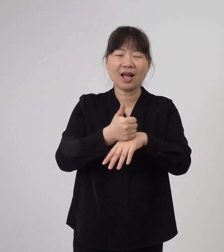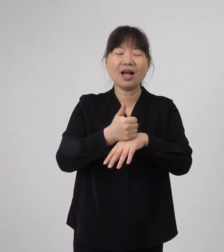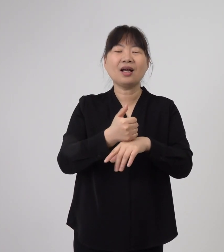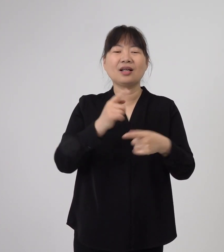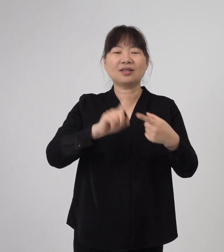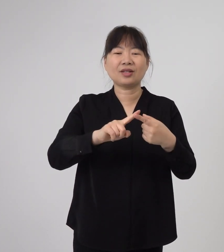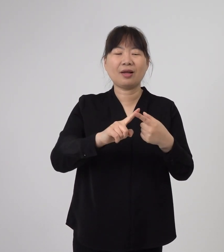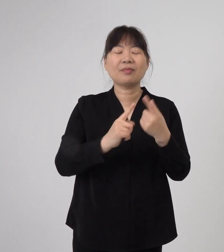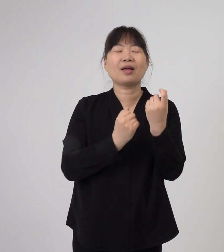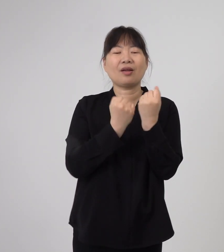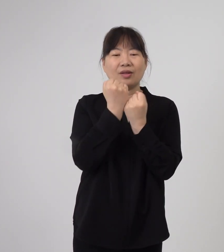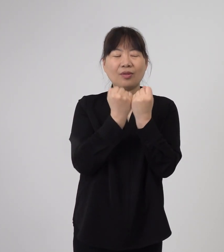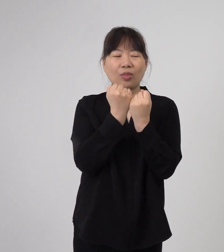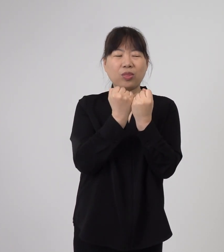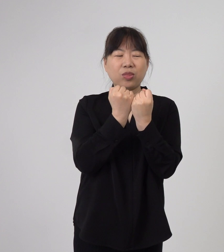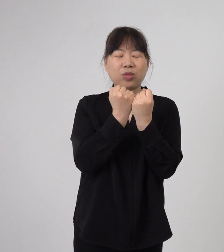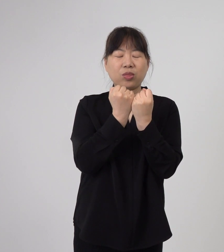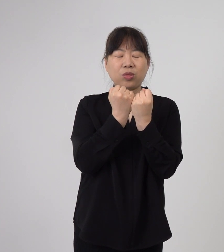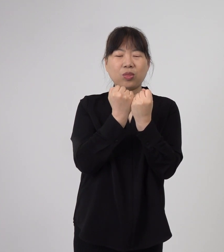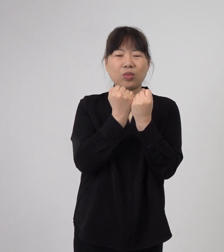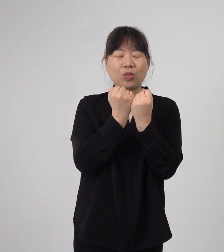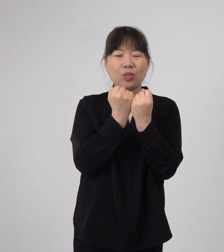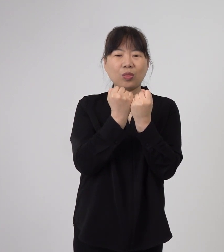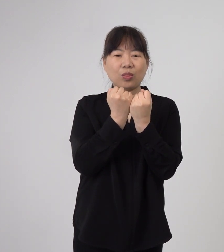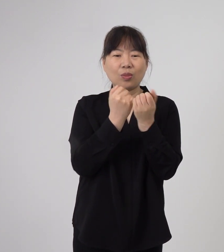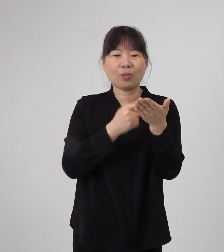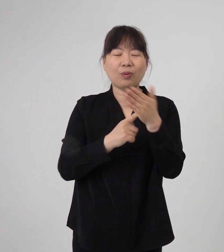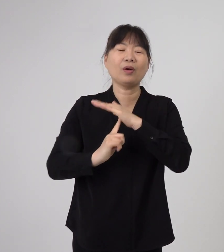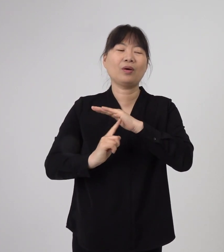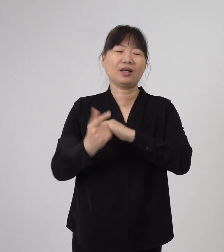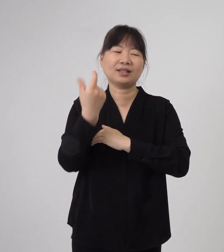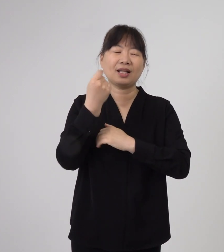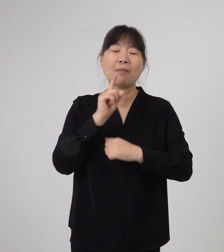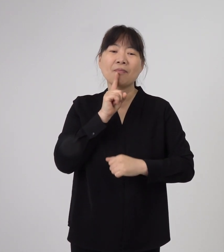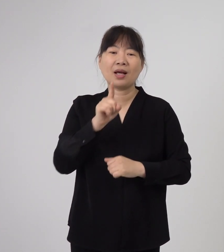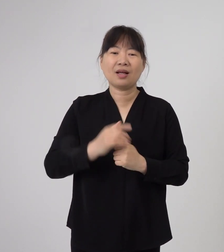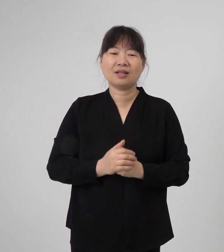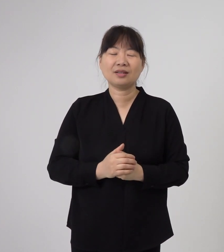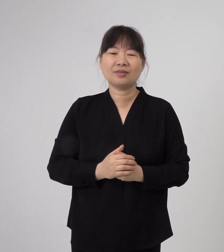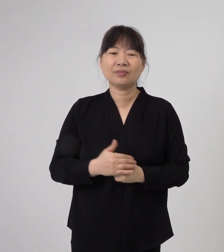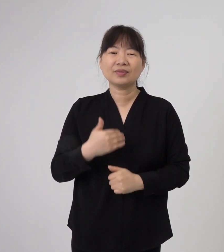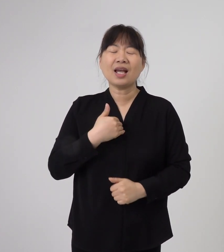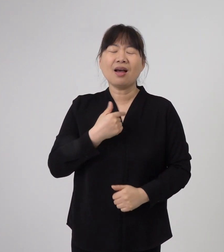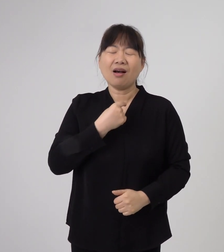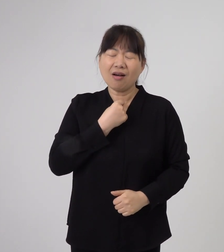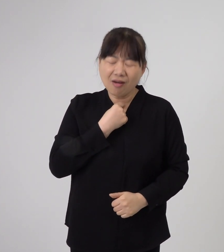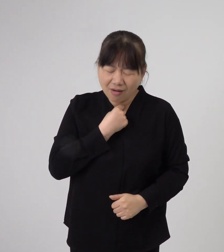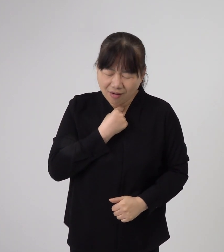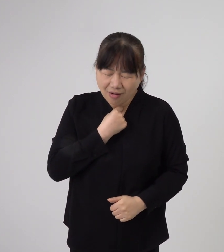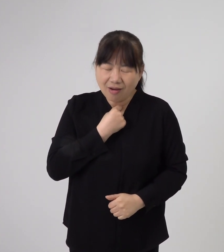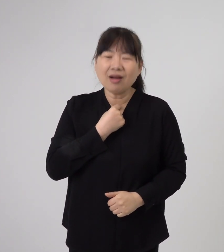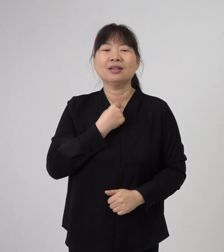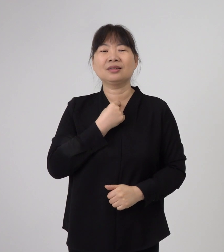설득당했다 그 뜻이에요. 진짜 비전이 뭐죠? 내가 하고 싶은 일이 비전이